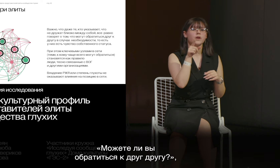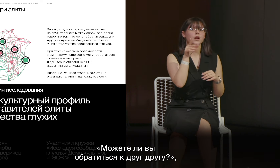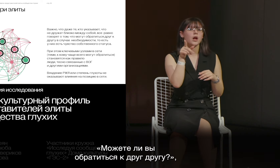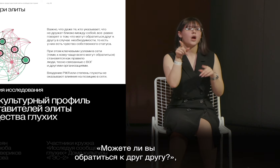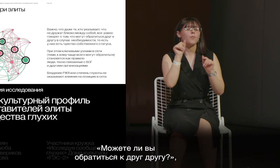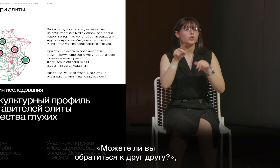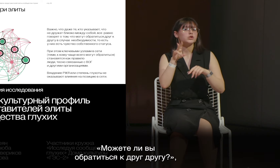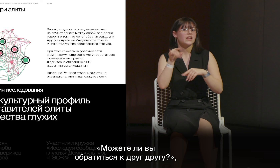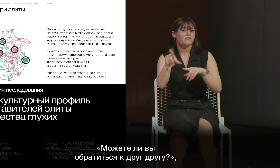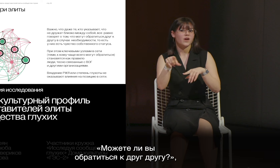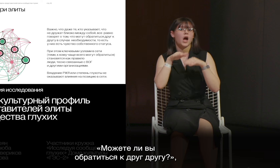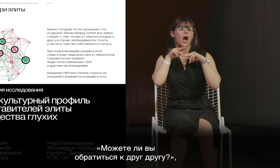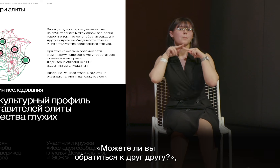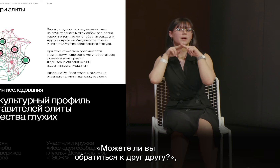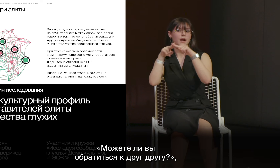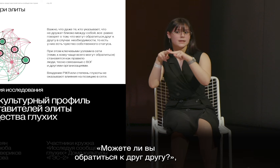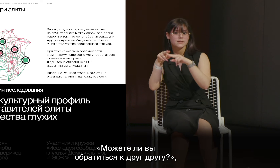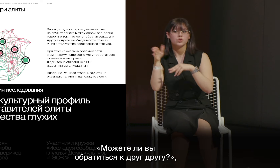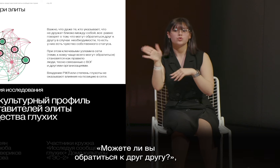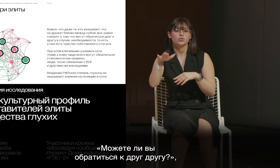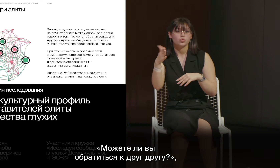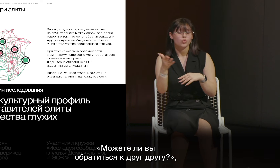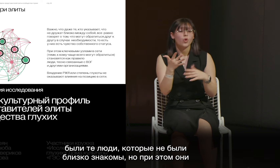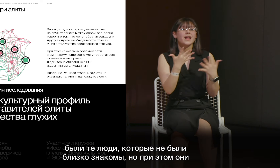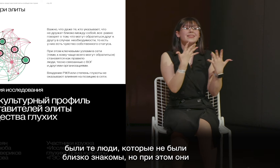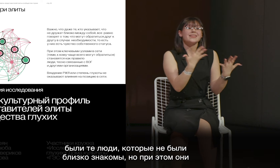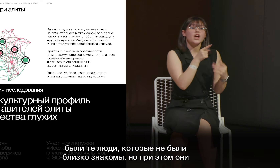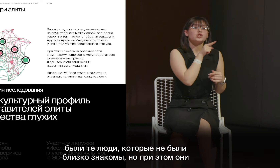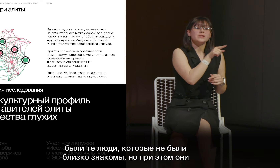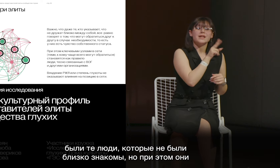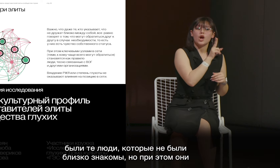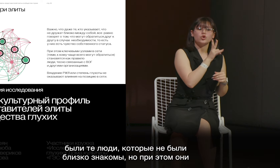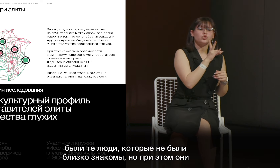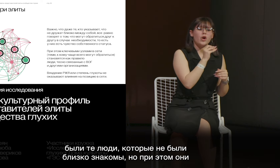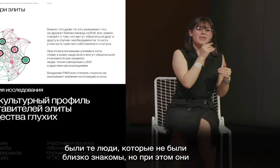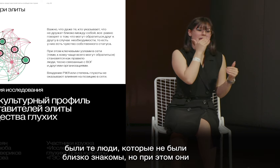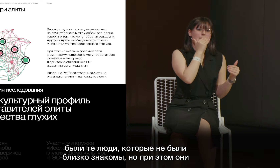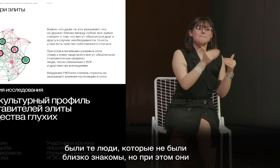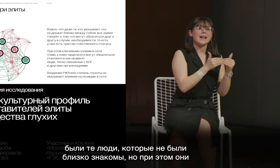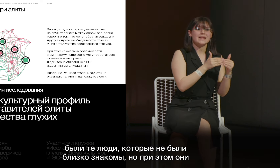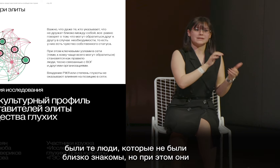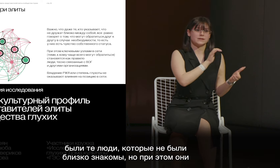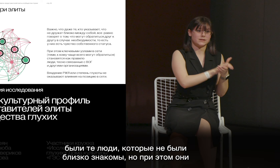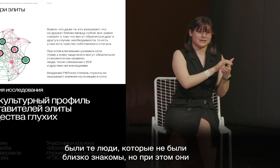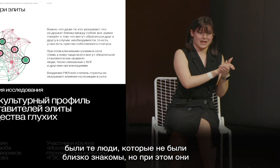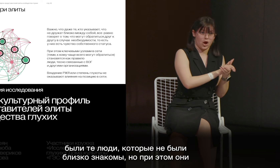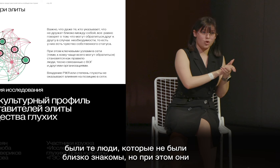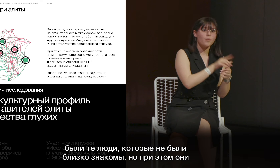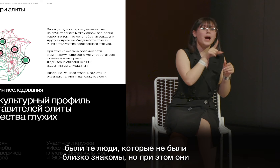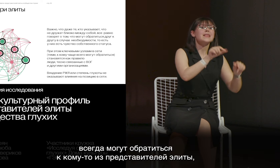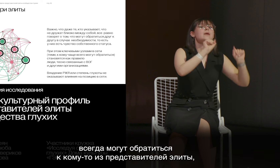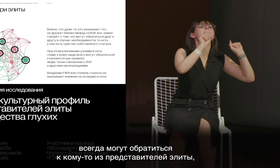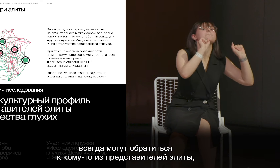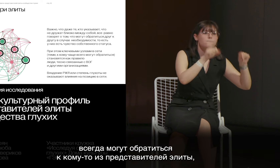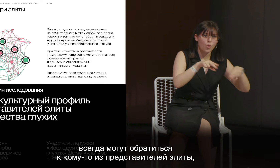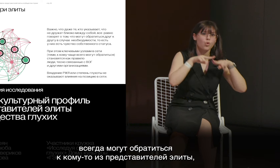И когда мы спрашивали, можете ли вы обратиться к друг другу, были те люди, которые не являлись